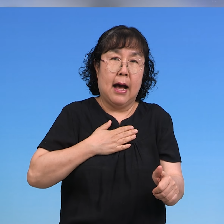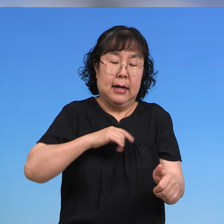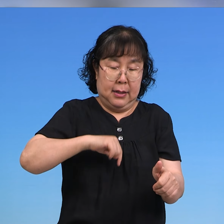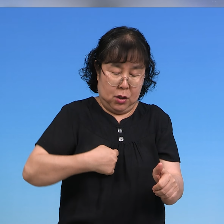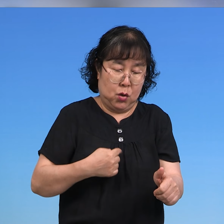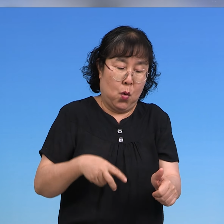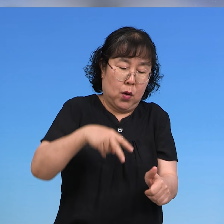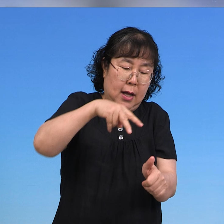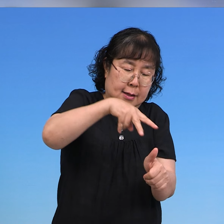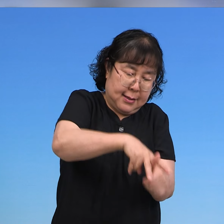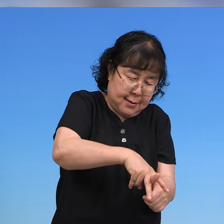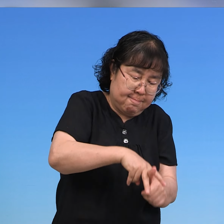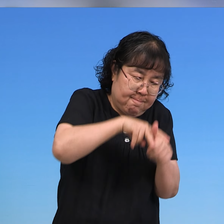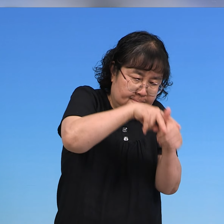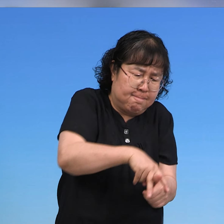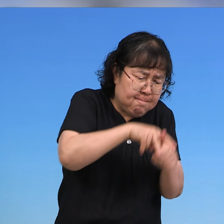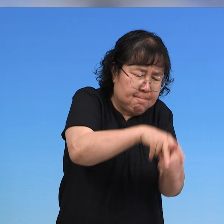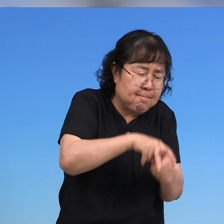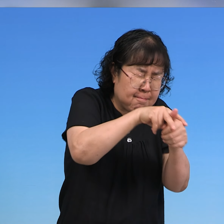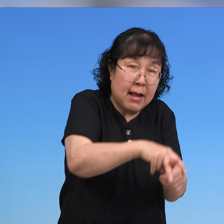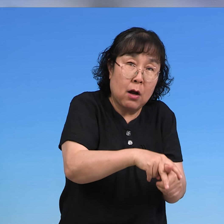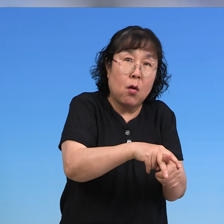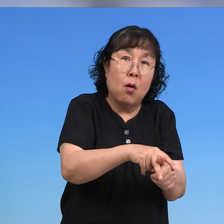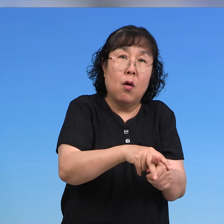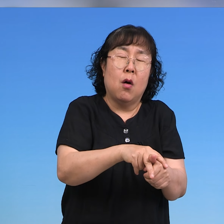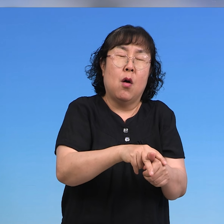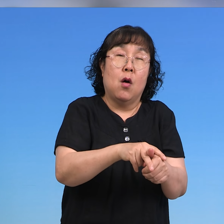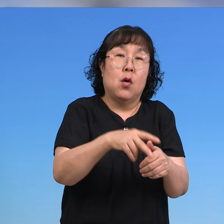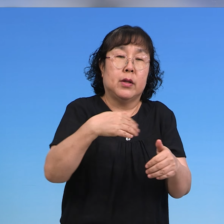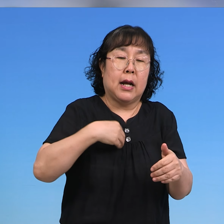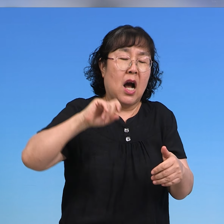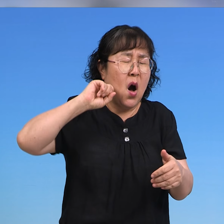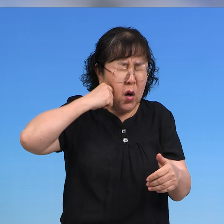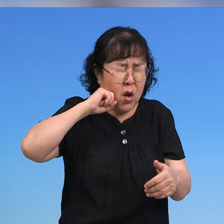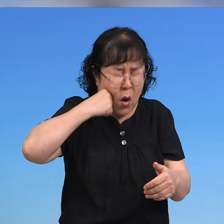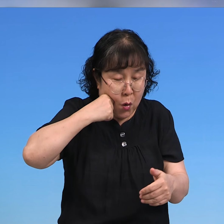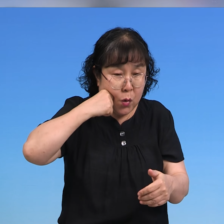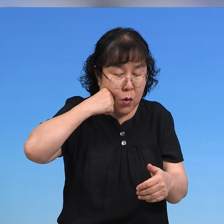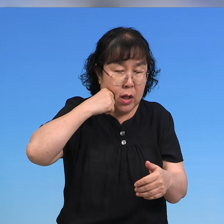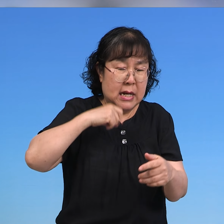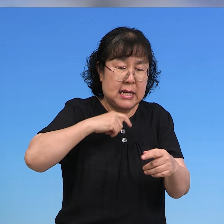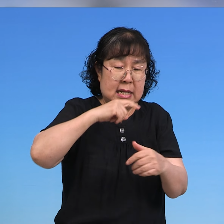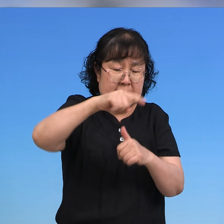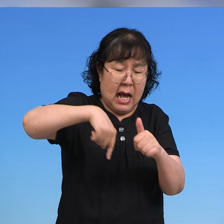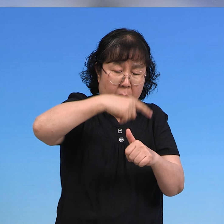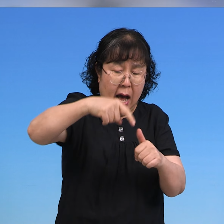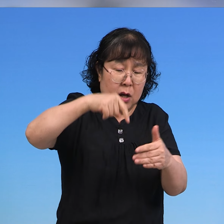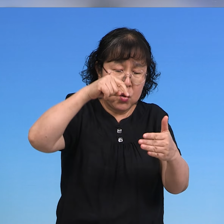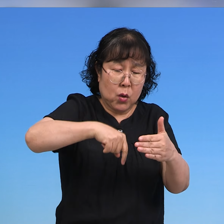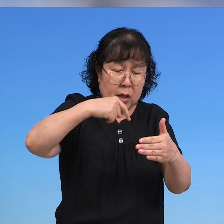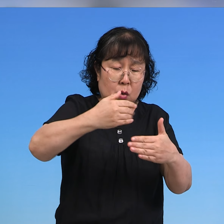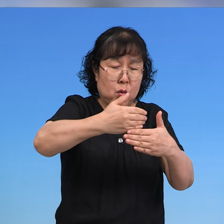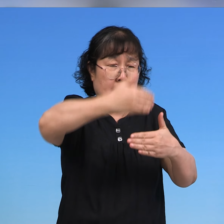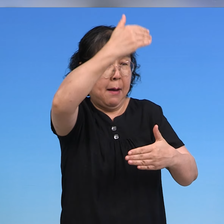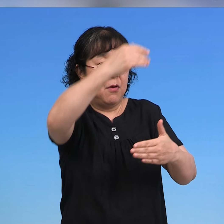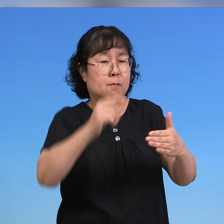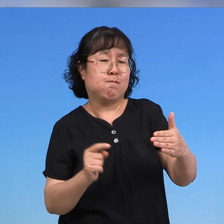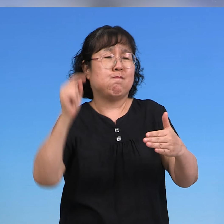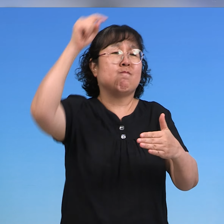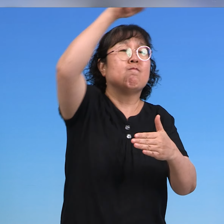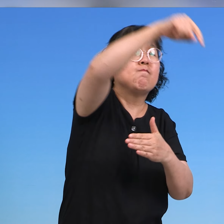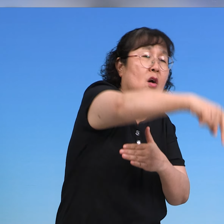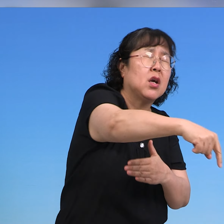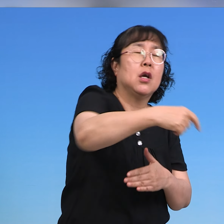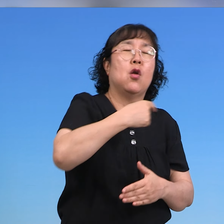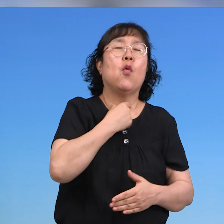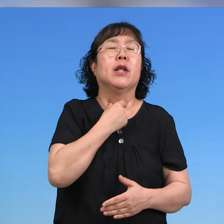담을 뛰어넘기를 원합니다. 현실은 모세가 죽었다니까요. 희망 없어 보여요. 그런데